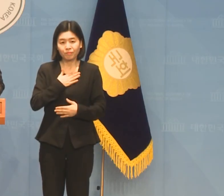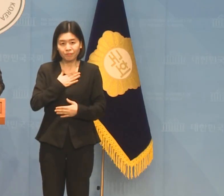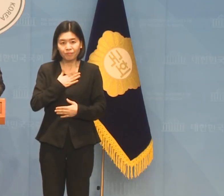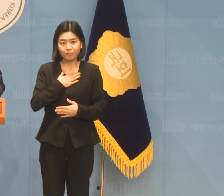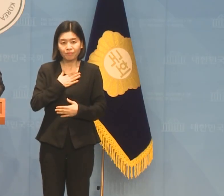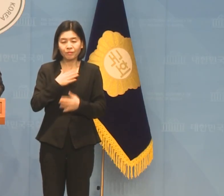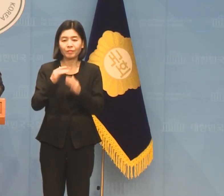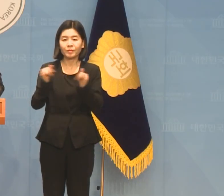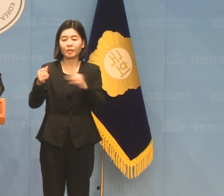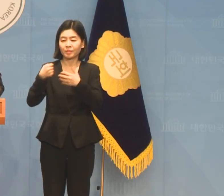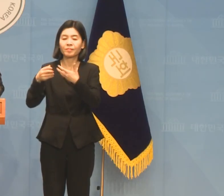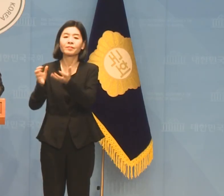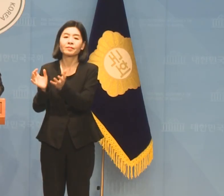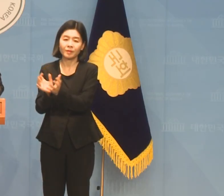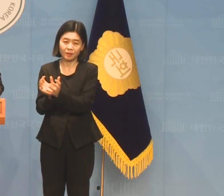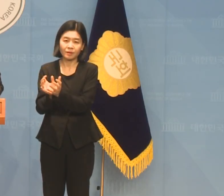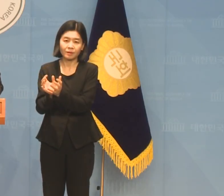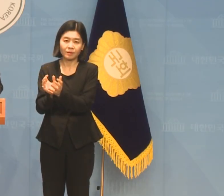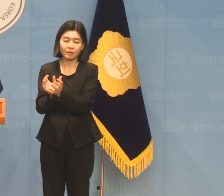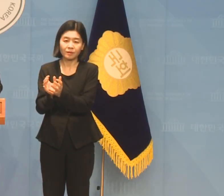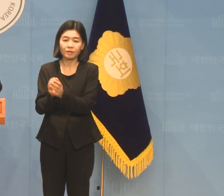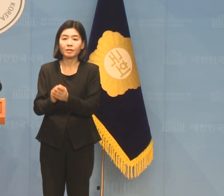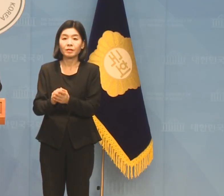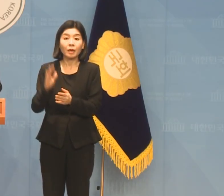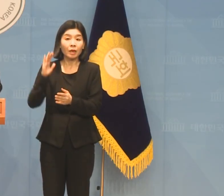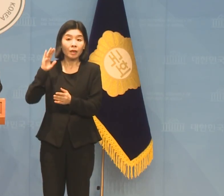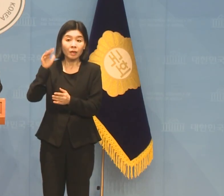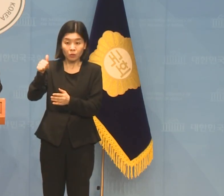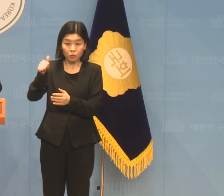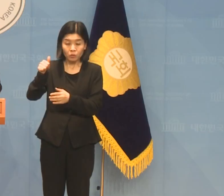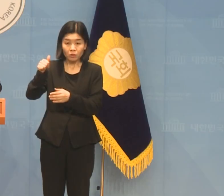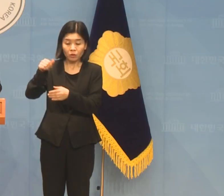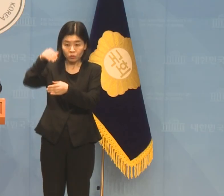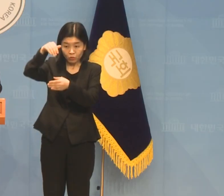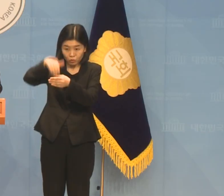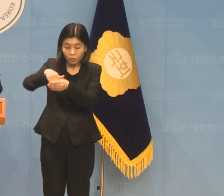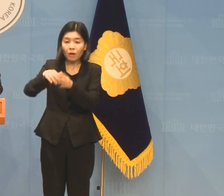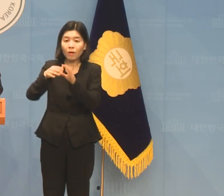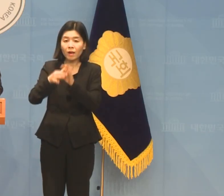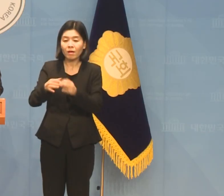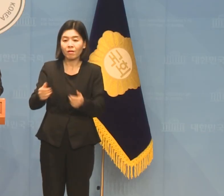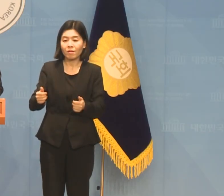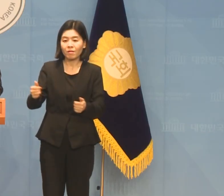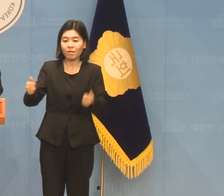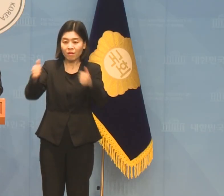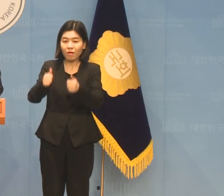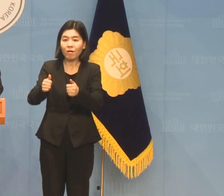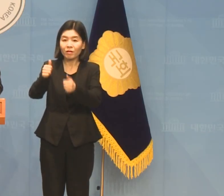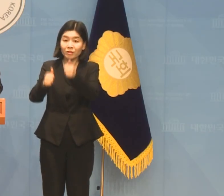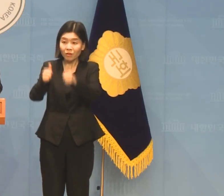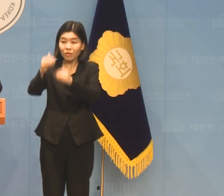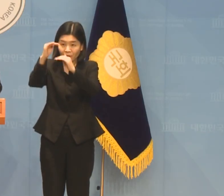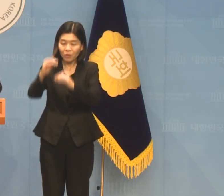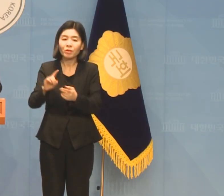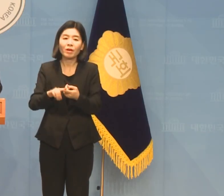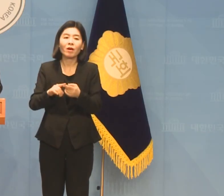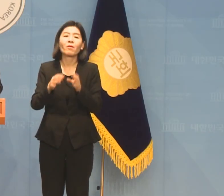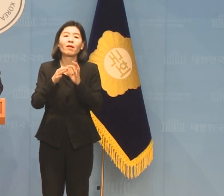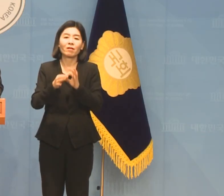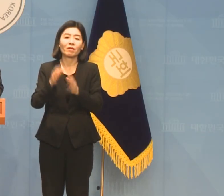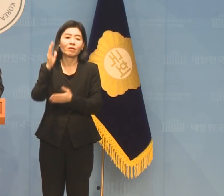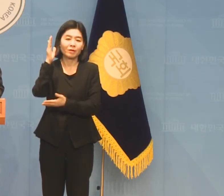저희 당의 조기 대선 경선 국민과 관련해서 말씀을 올리고자 기자회견 자리를 청했습니다.